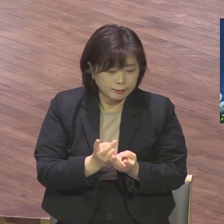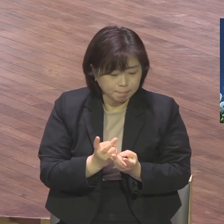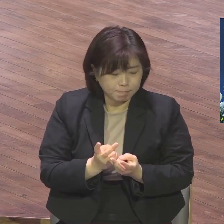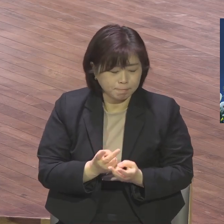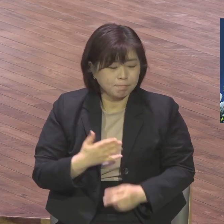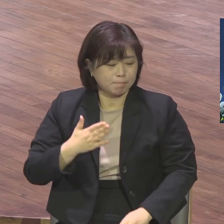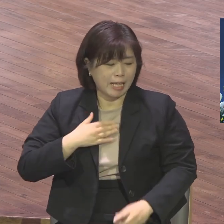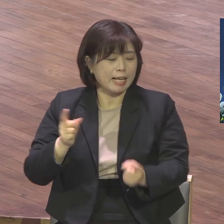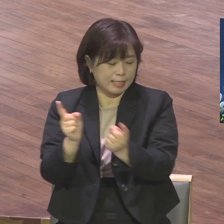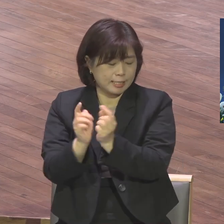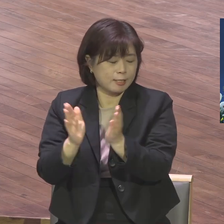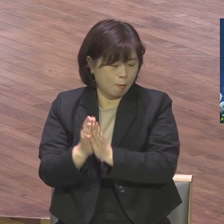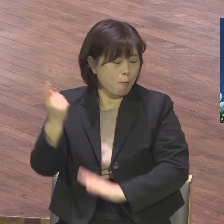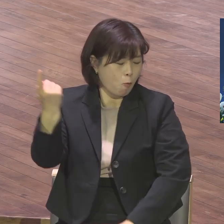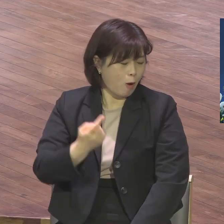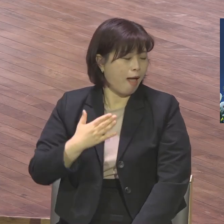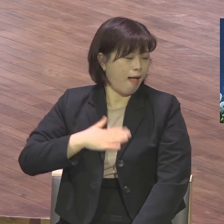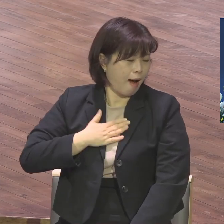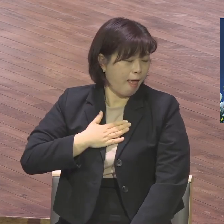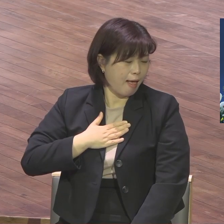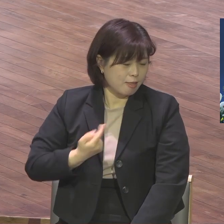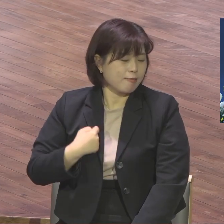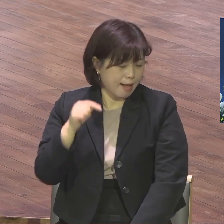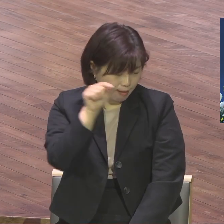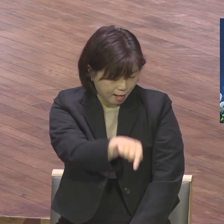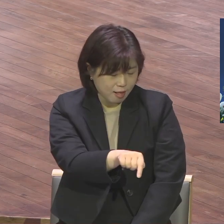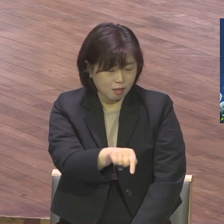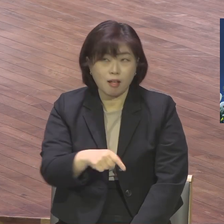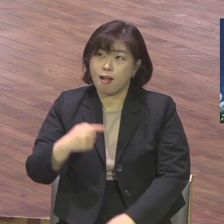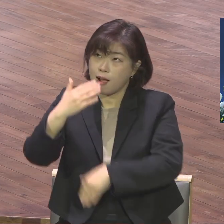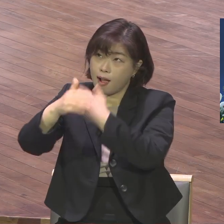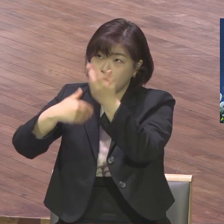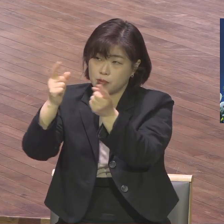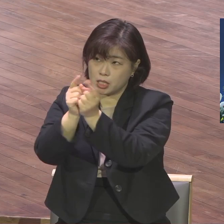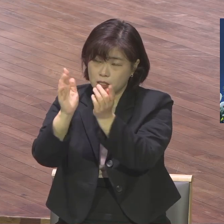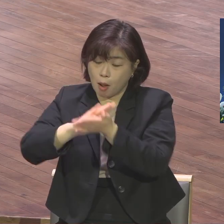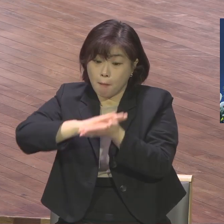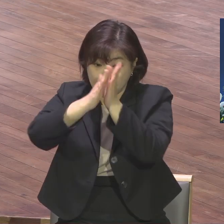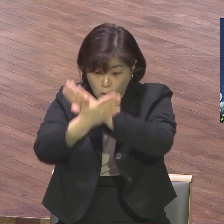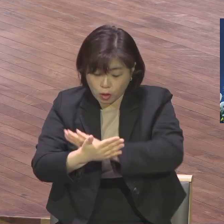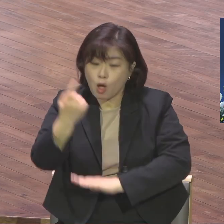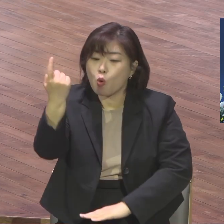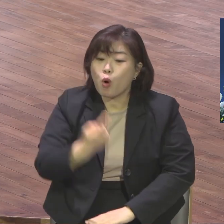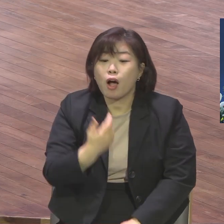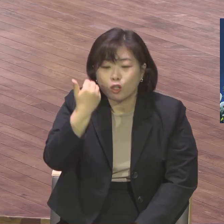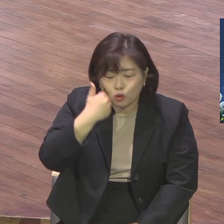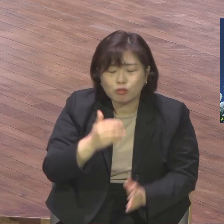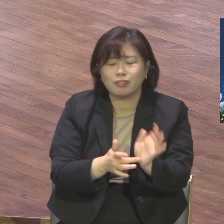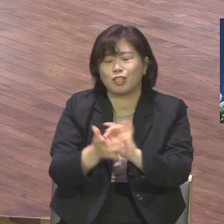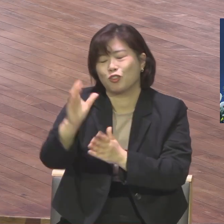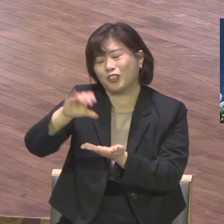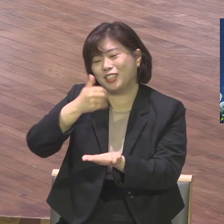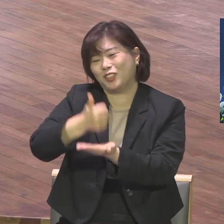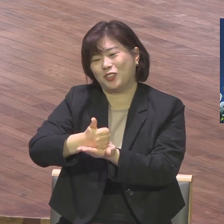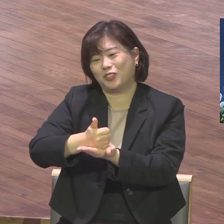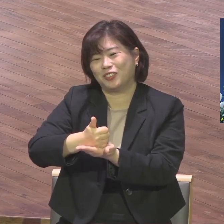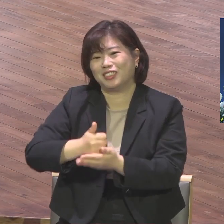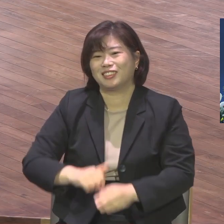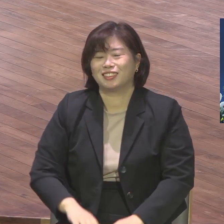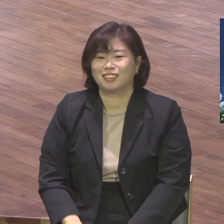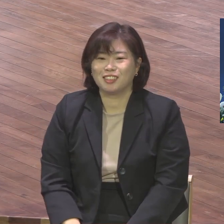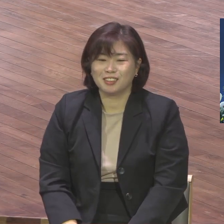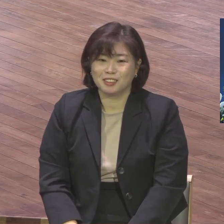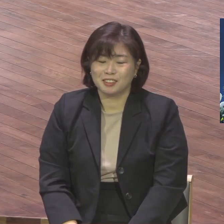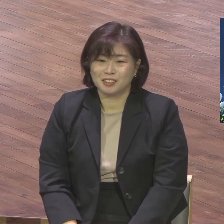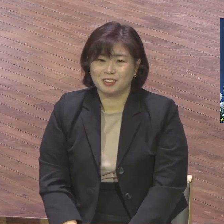그 방법이 십자가 대속이었어요. 자, 죄인된 인간을 대신해야 했기 때문에